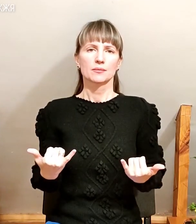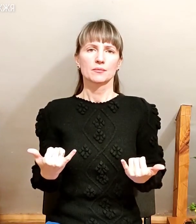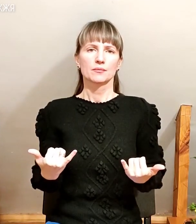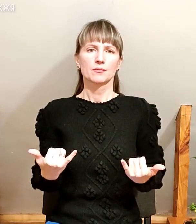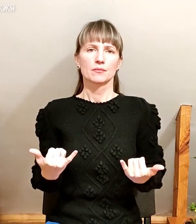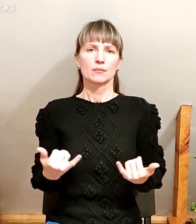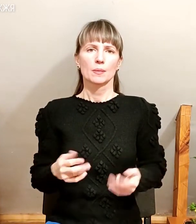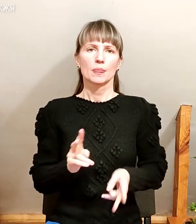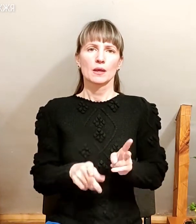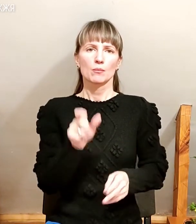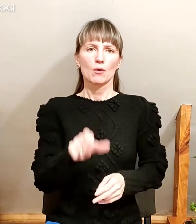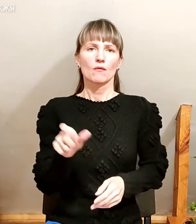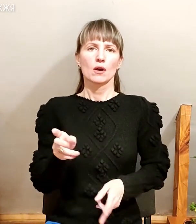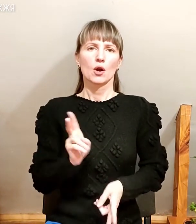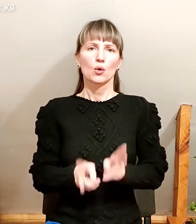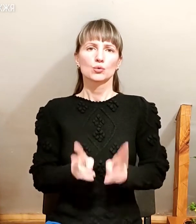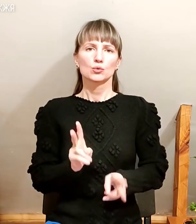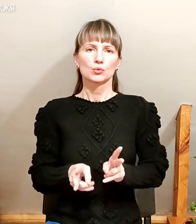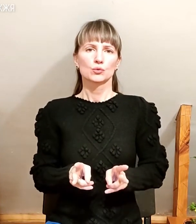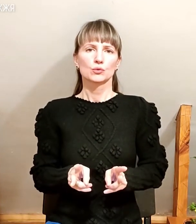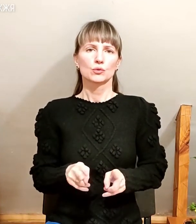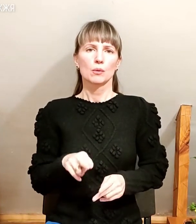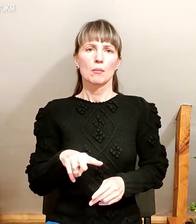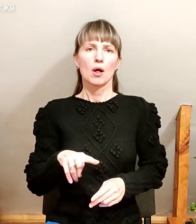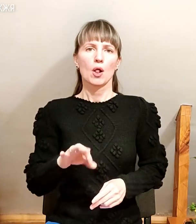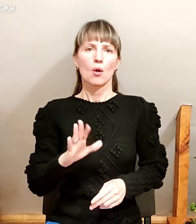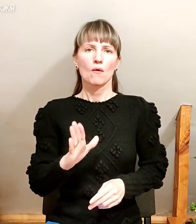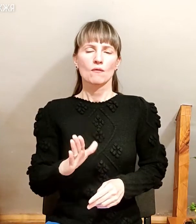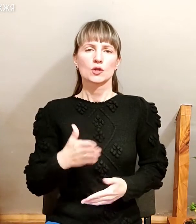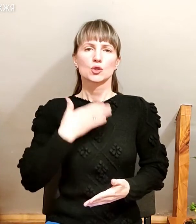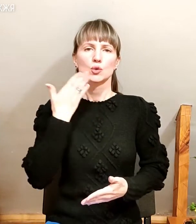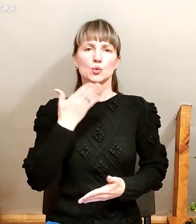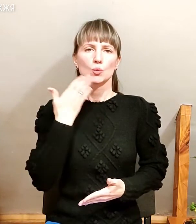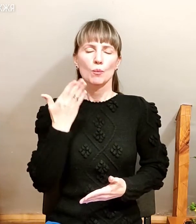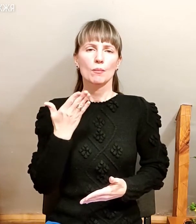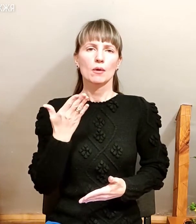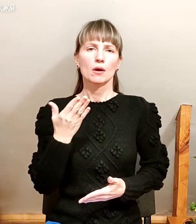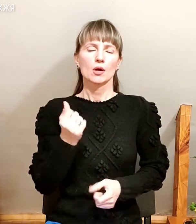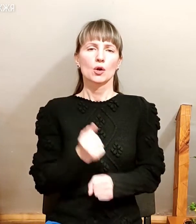повара готують плов, суп, робимо салати.